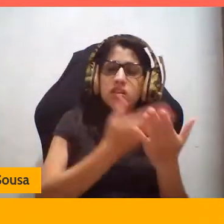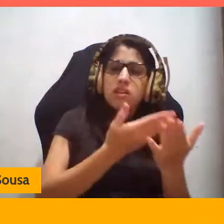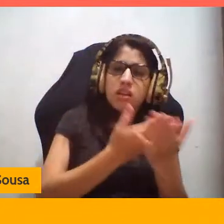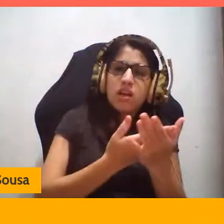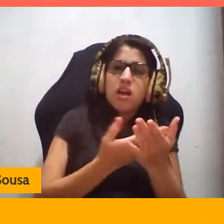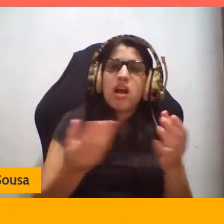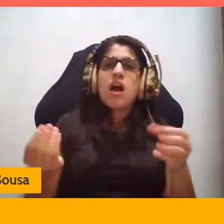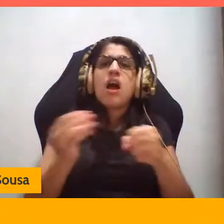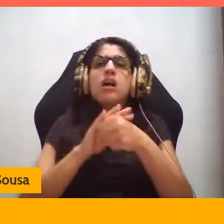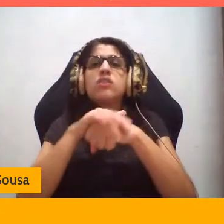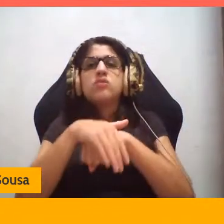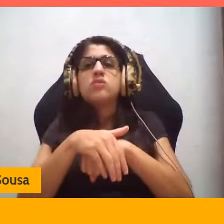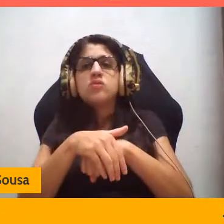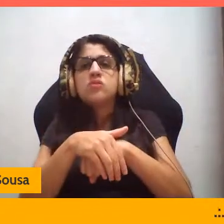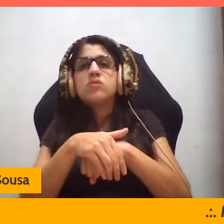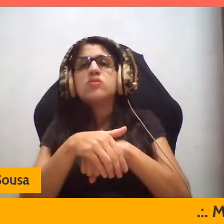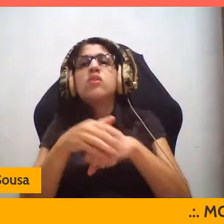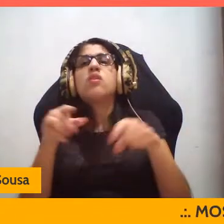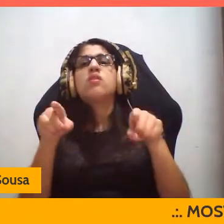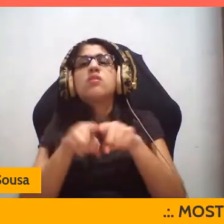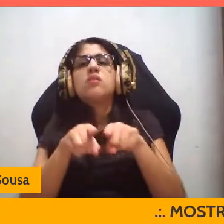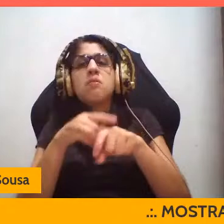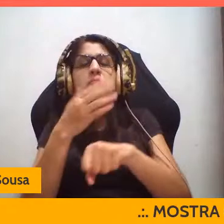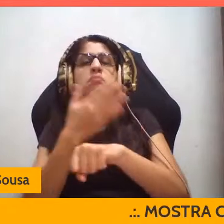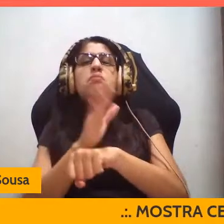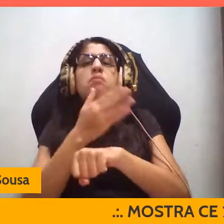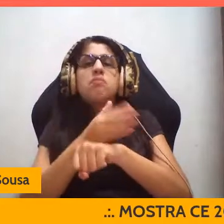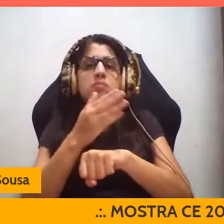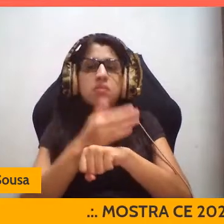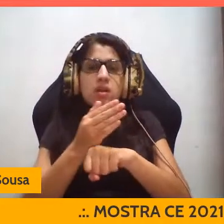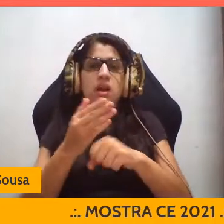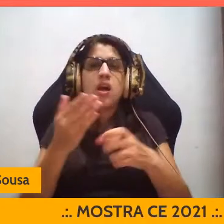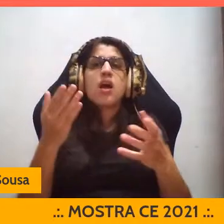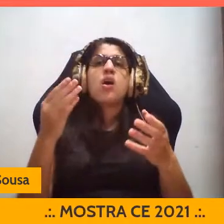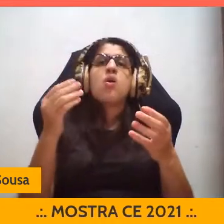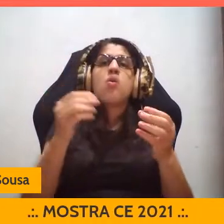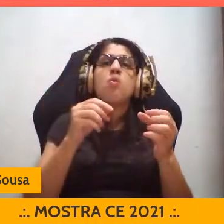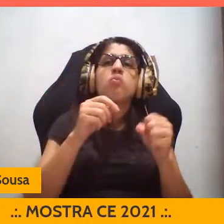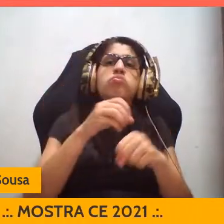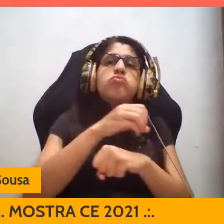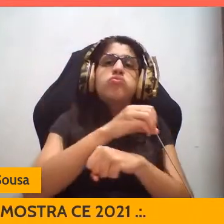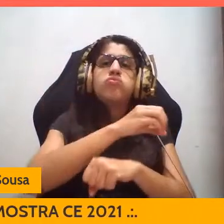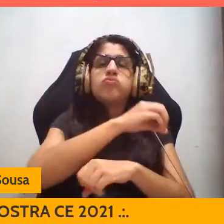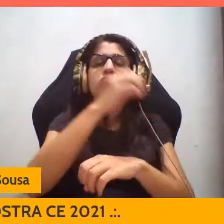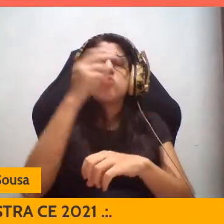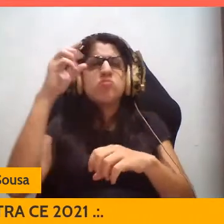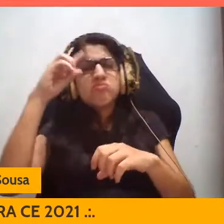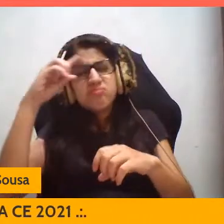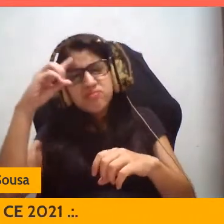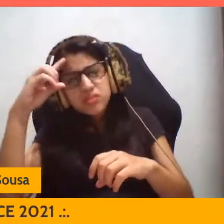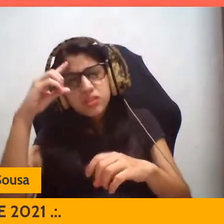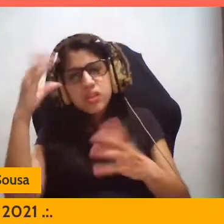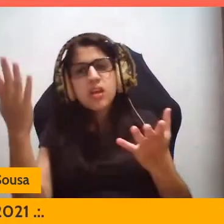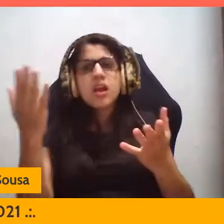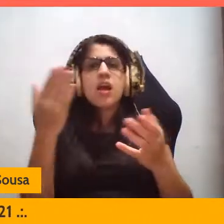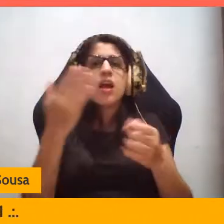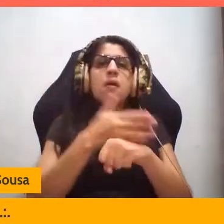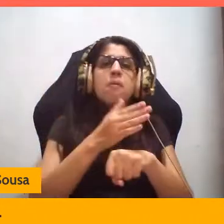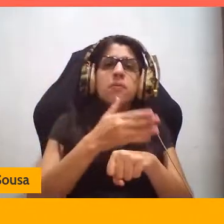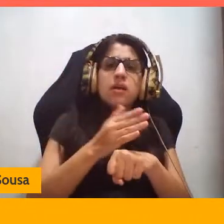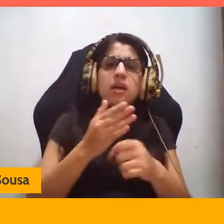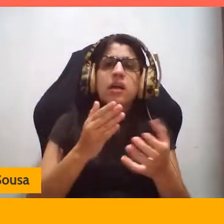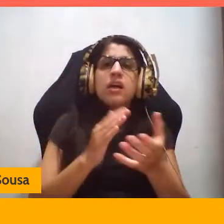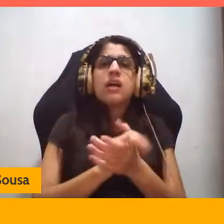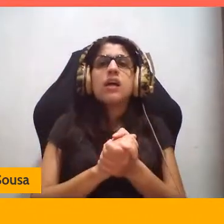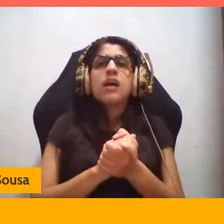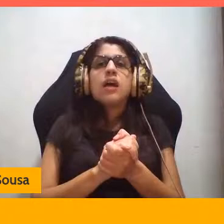colocando em prática, né, o que durante o dia estava sendo discutido em termos teóricos. Isso é a interação